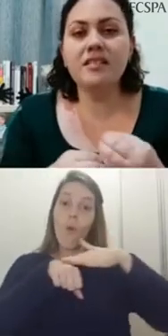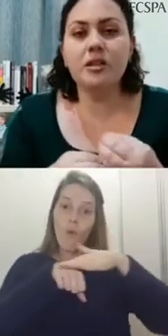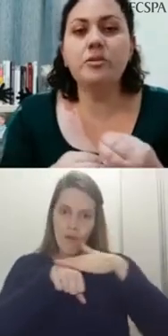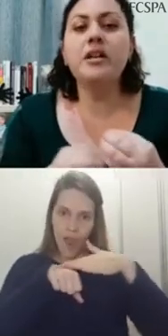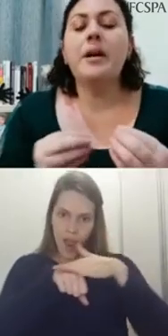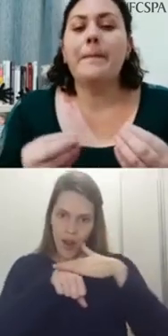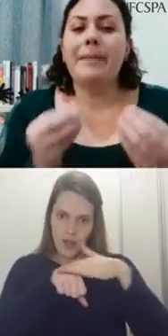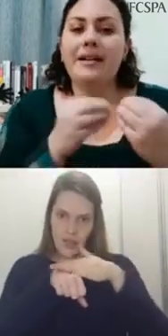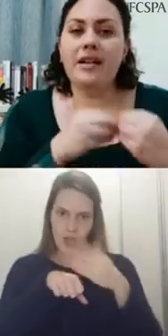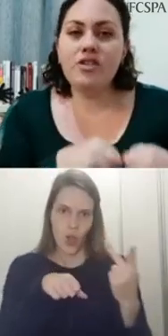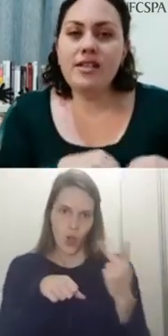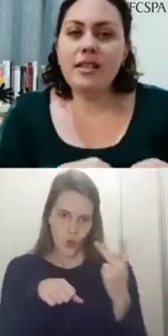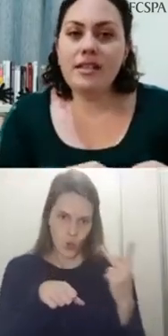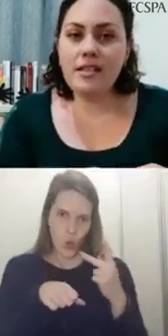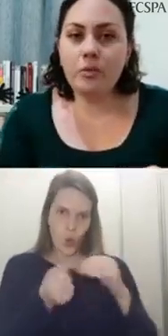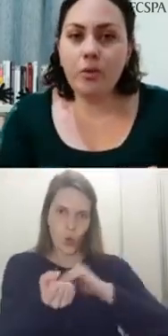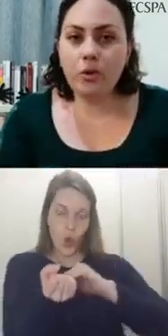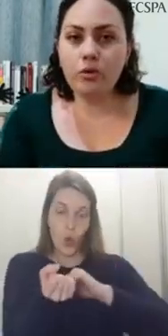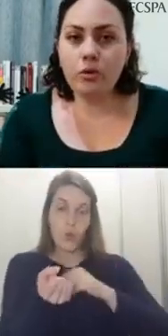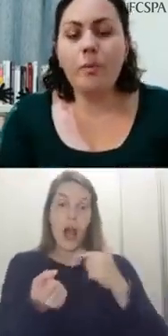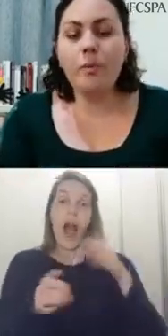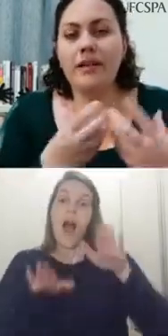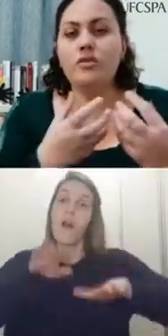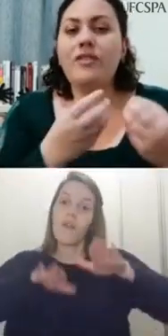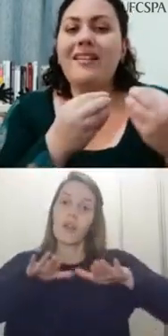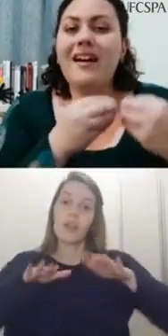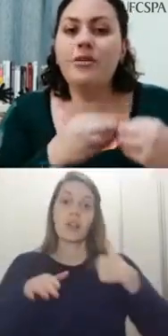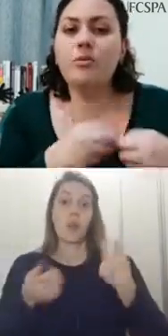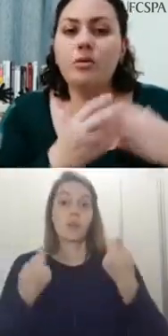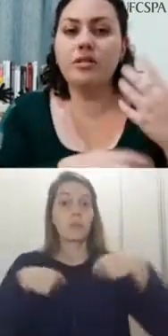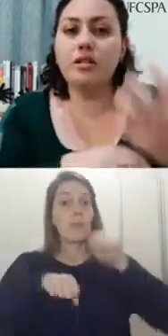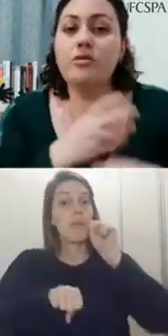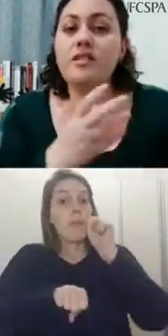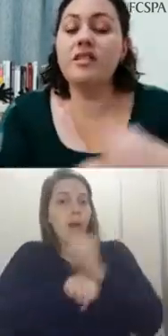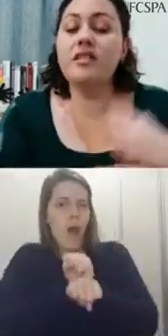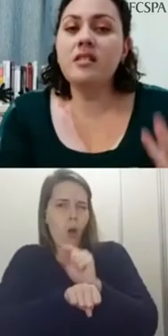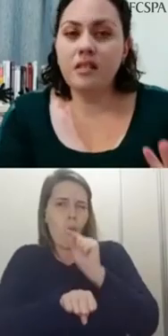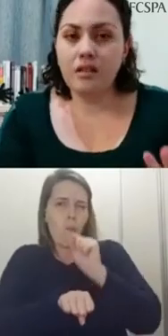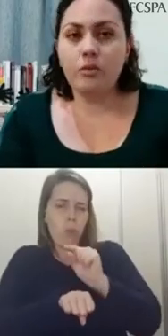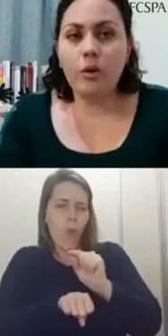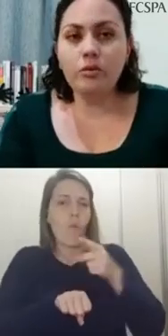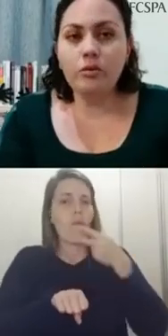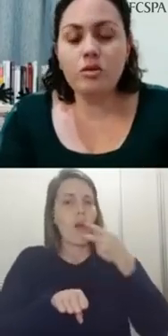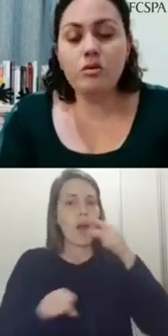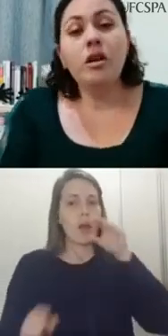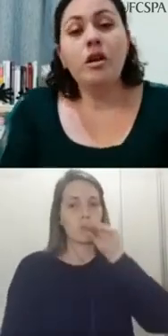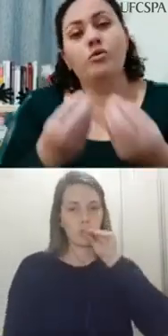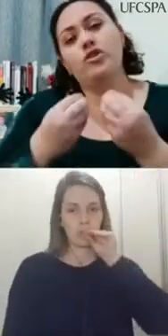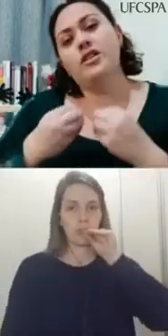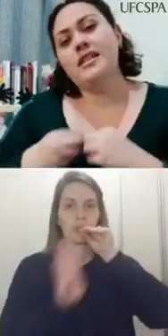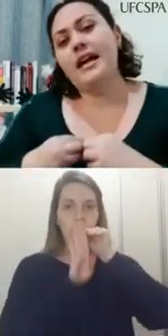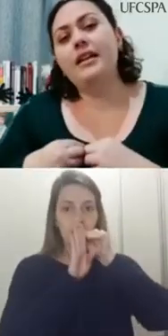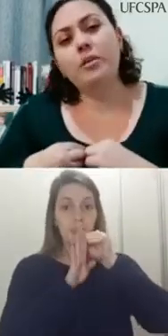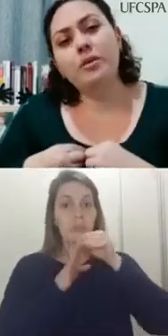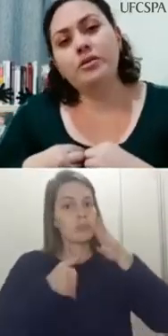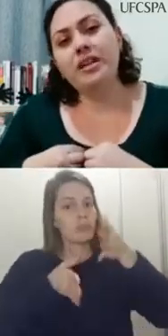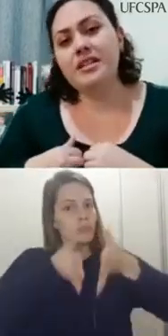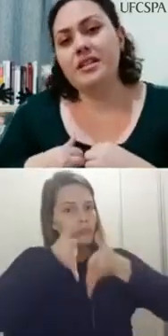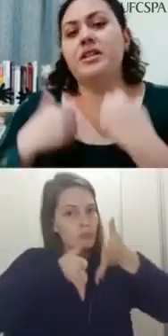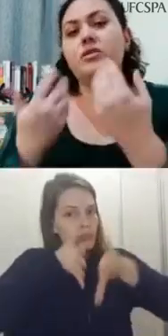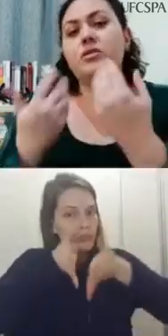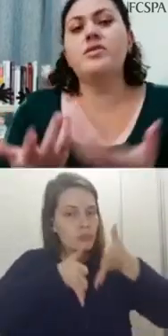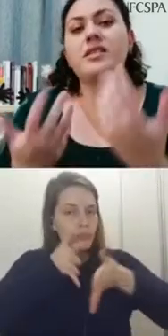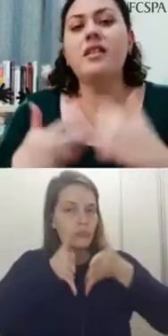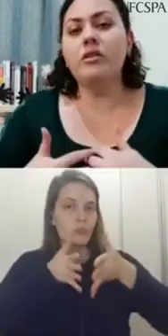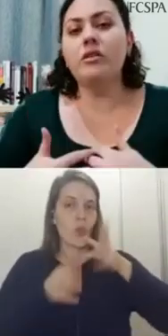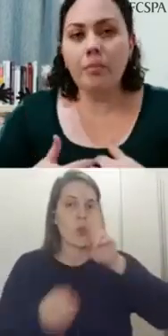precisar, então, parar de sinalizar um pouco, ou parar de falar um pouco, traduzir o Augusto, utilizar a língua portuguesa